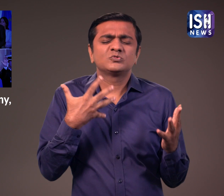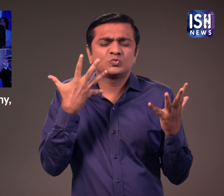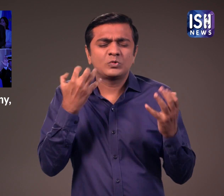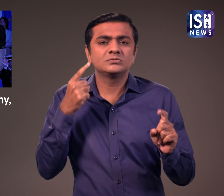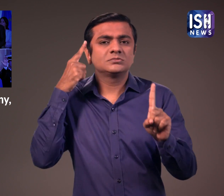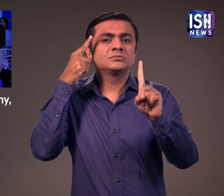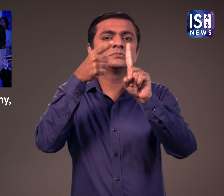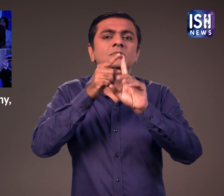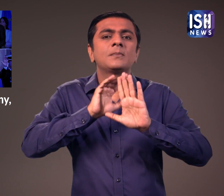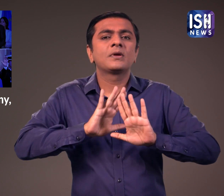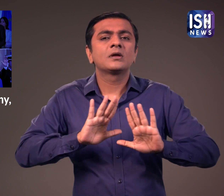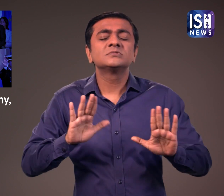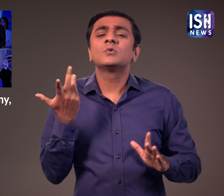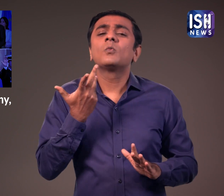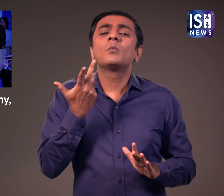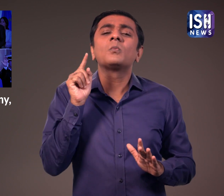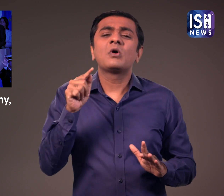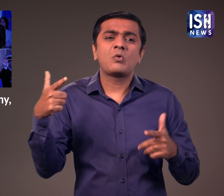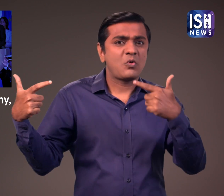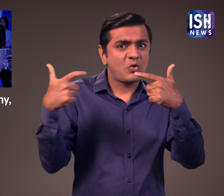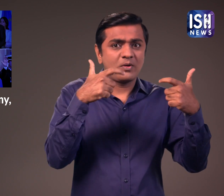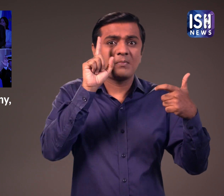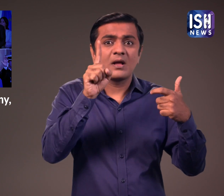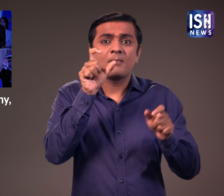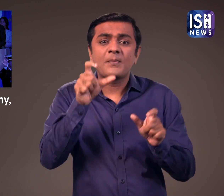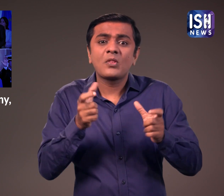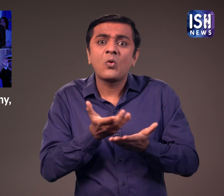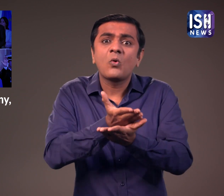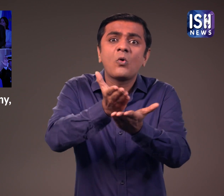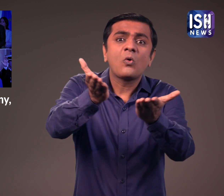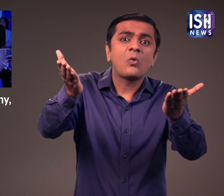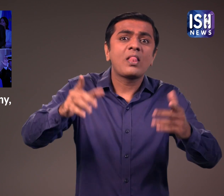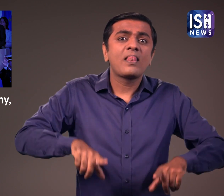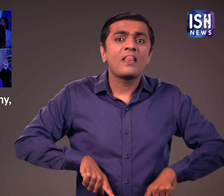क्योंकि यह सिर्फ दोनों देशों के नागरिकों को भुगतना पड़ता है